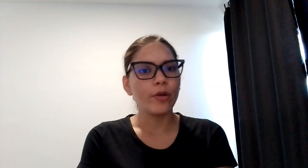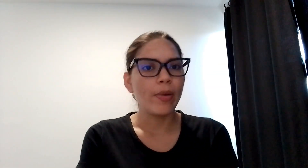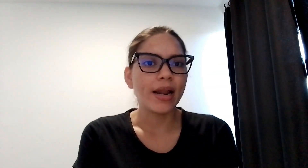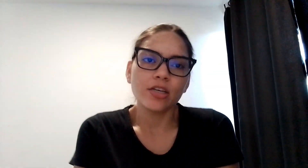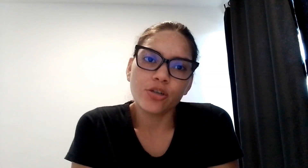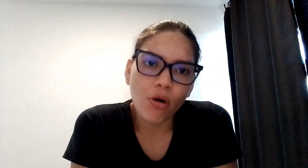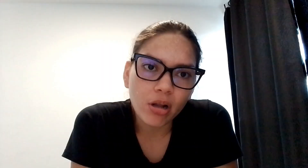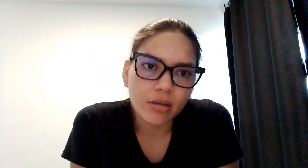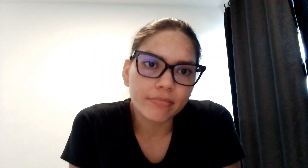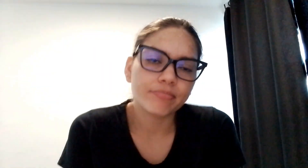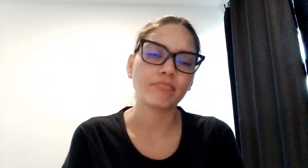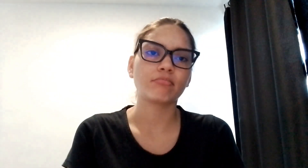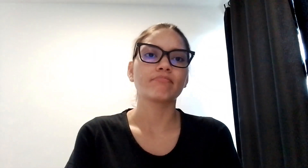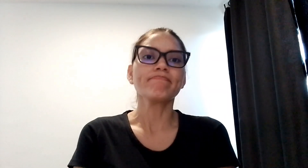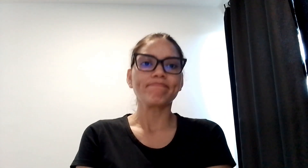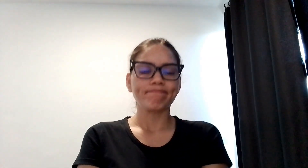para a escola.